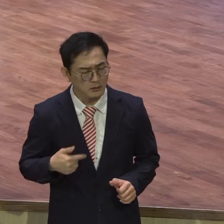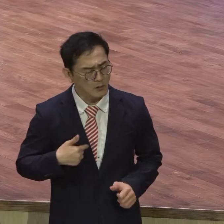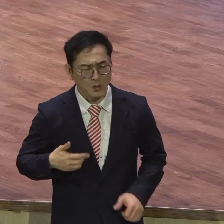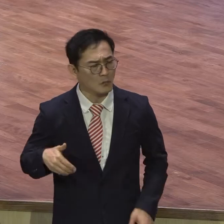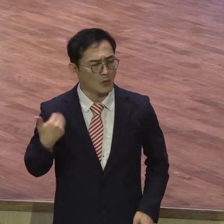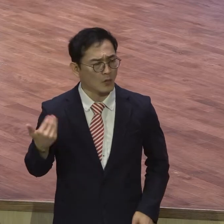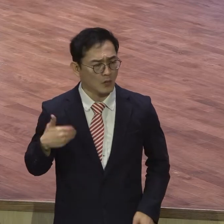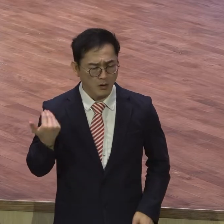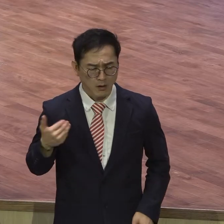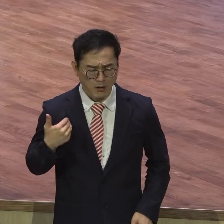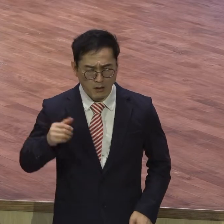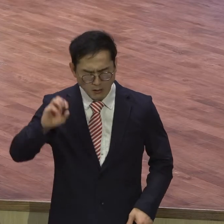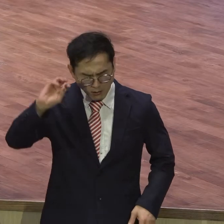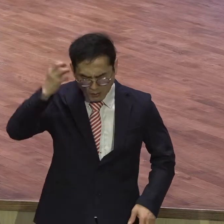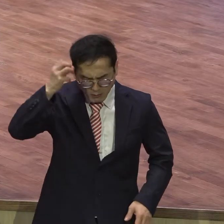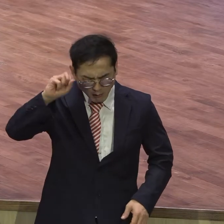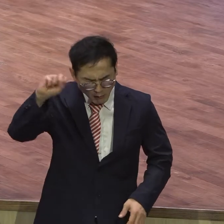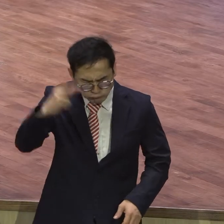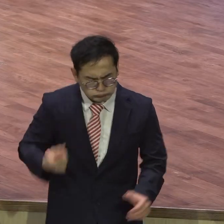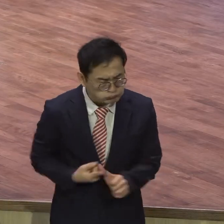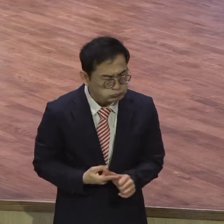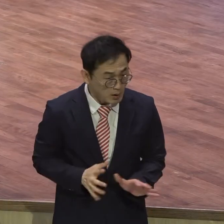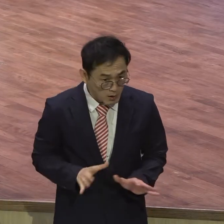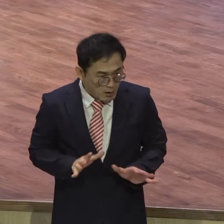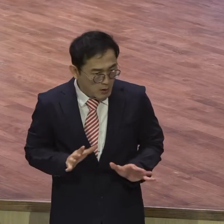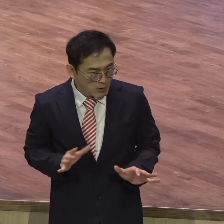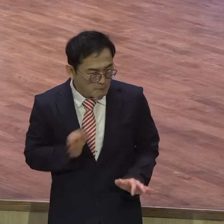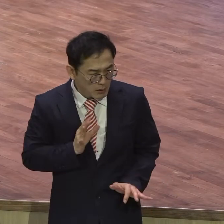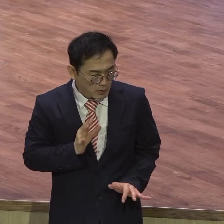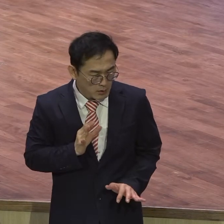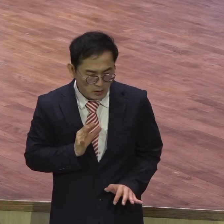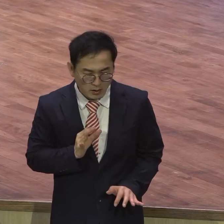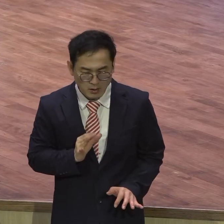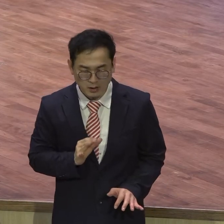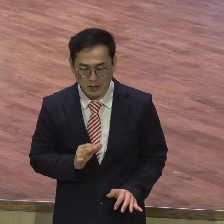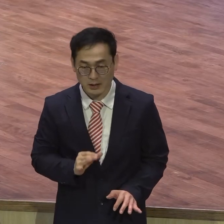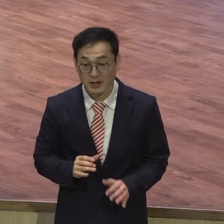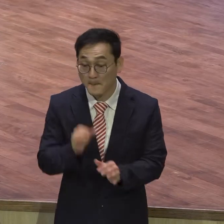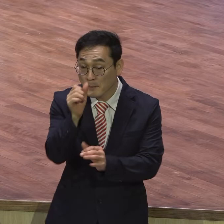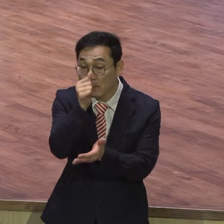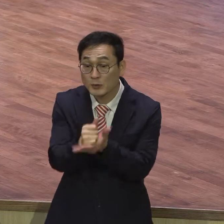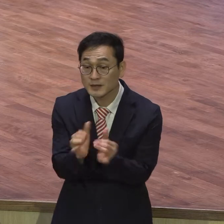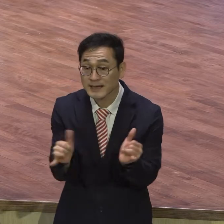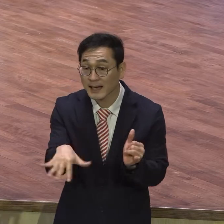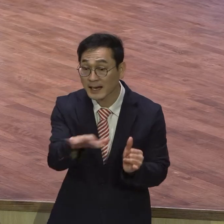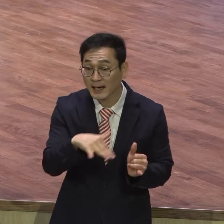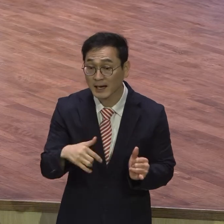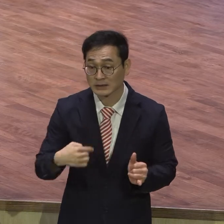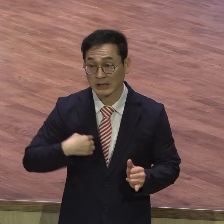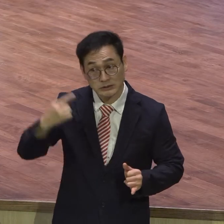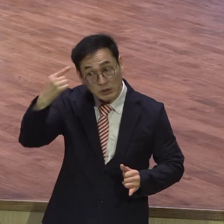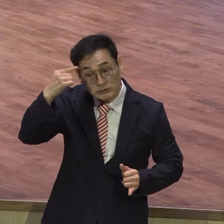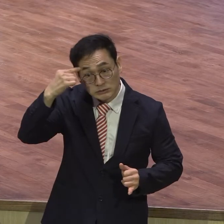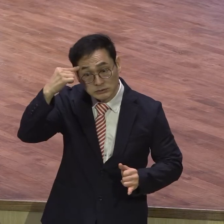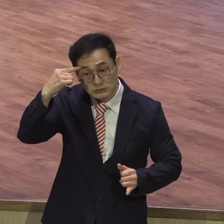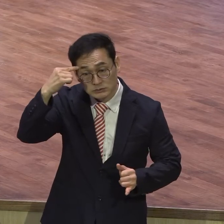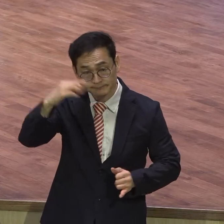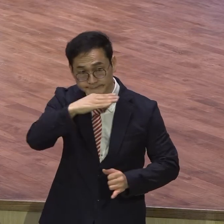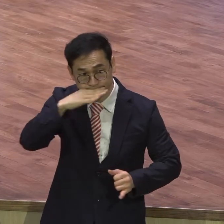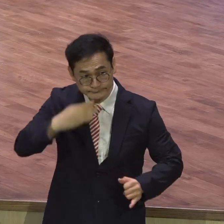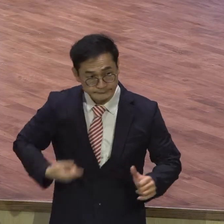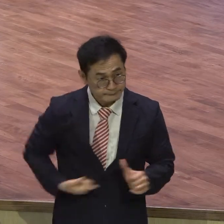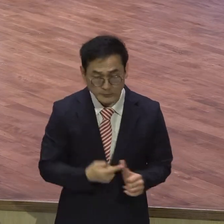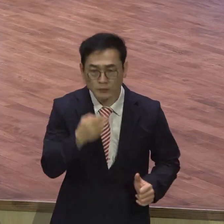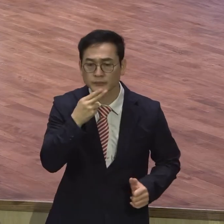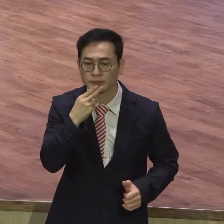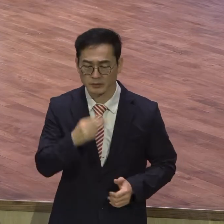모르겠어요 나도 순간에 순간에 전부 전부 다 범죄하는 사람들이 보면 자기 정신이 아니에요 또 어떻게